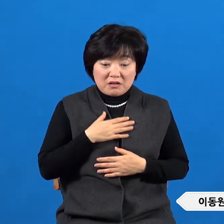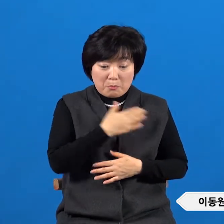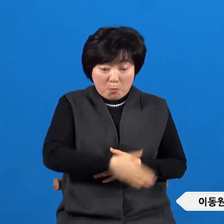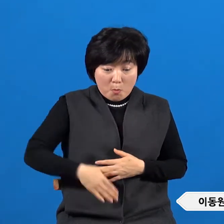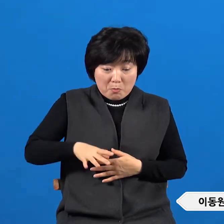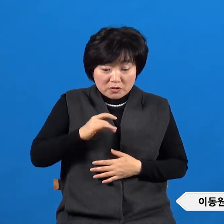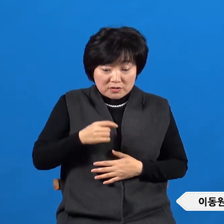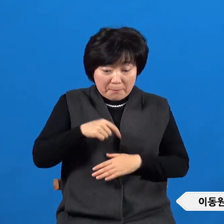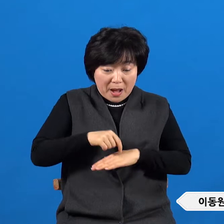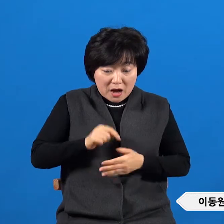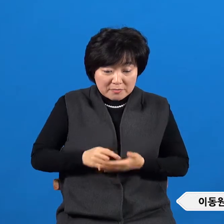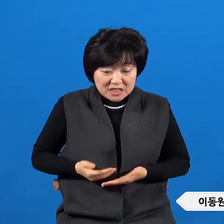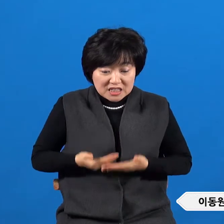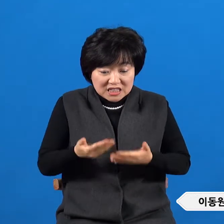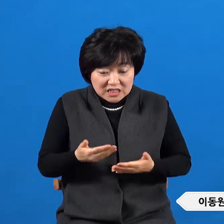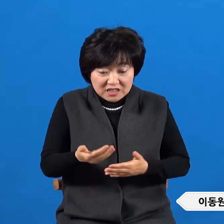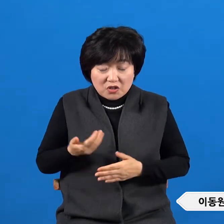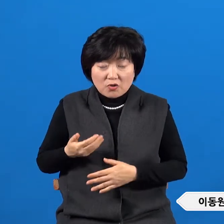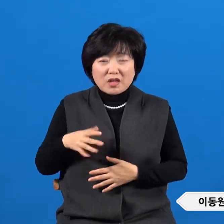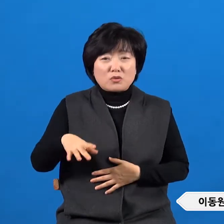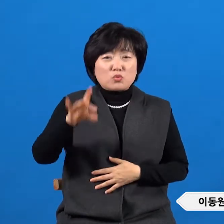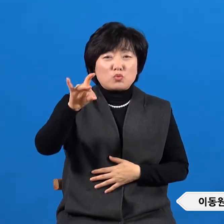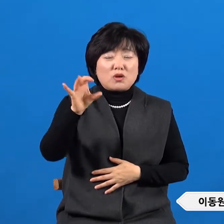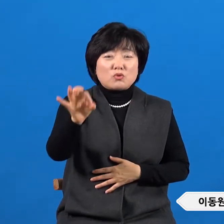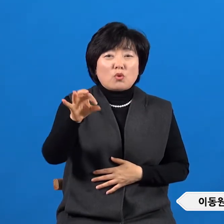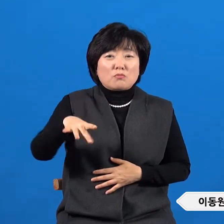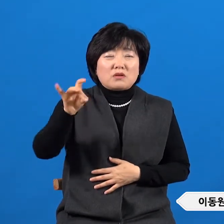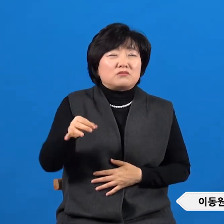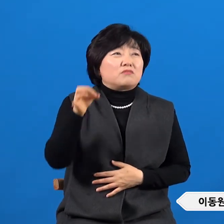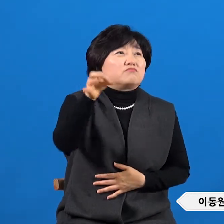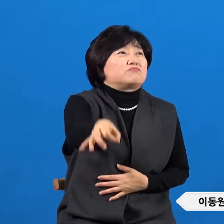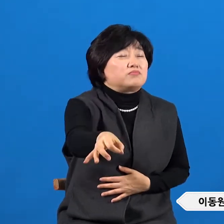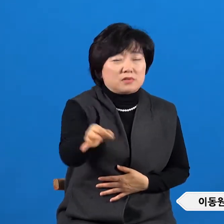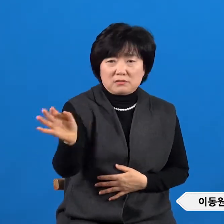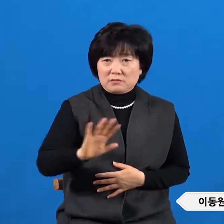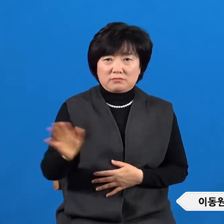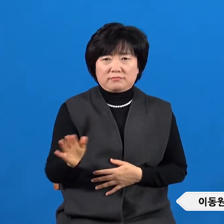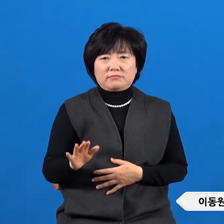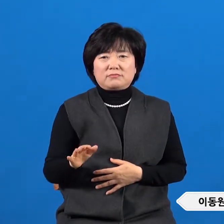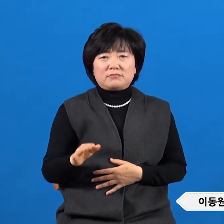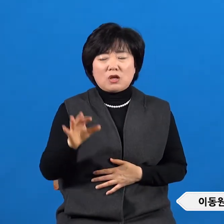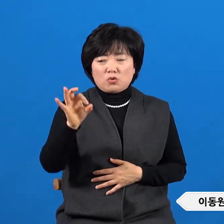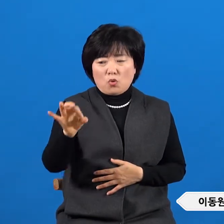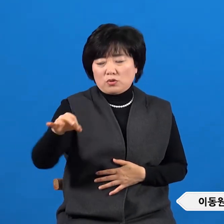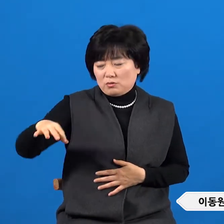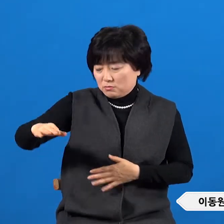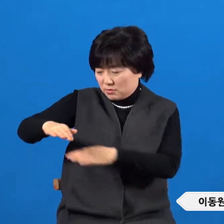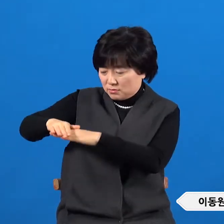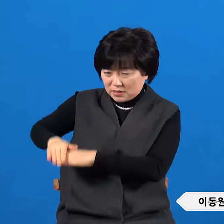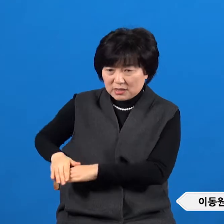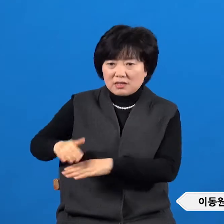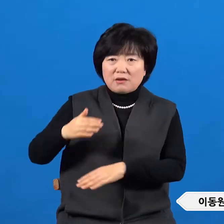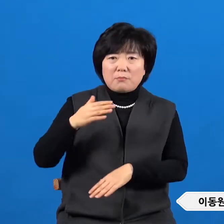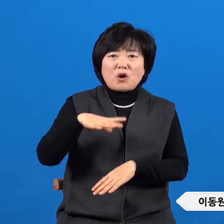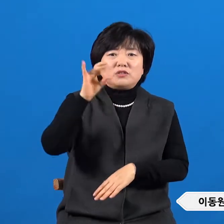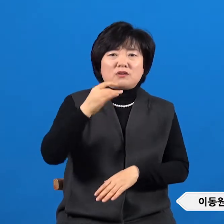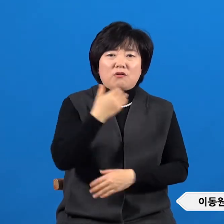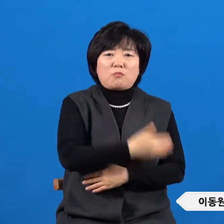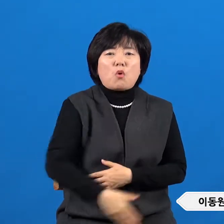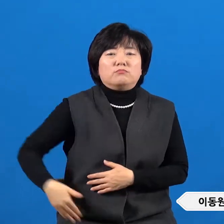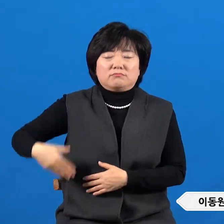것이 아니에요. 우리 자신을 드리는 것입니다. 우리 자신을 주님 앞에 바치는 헌신을 고백하고 있는